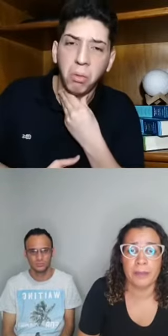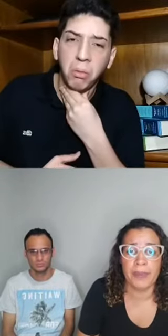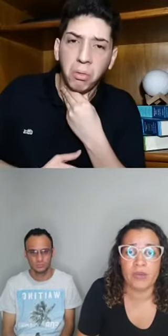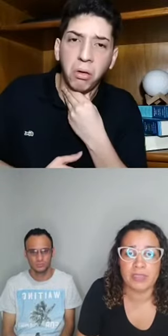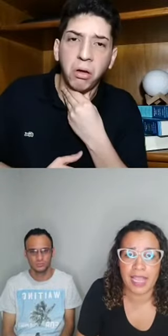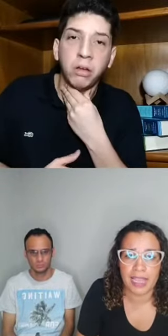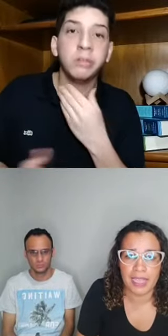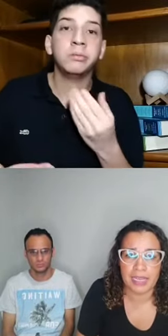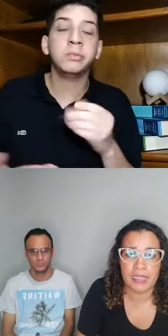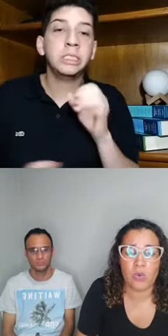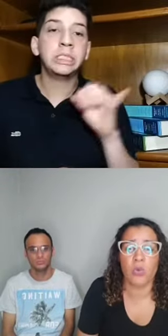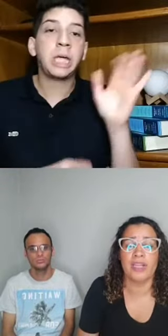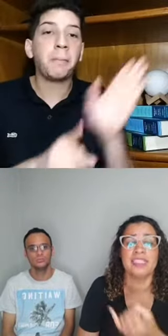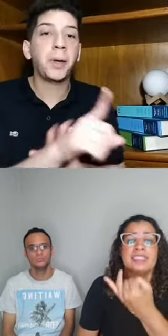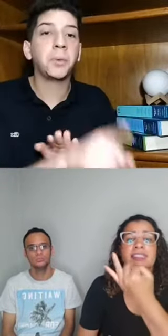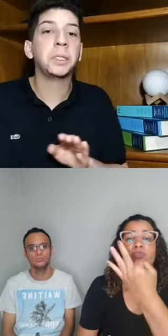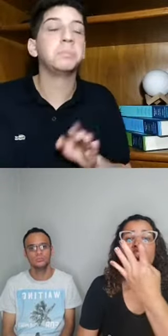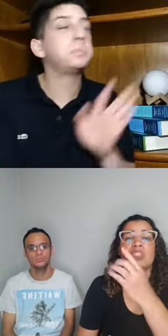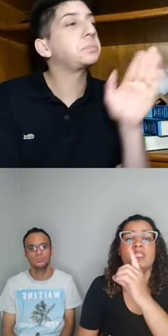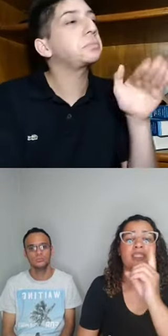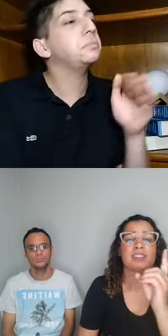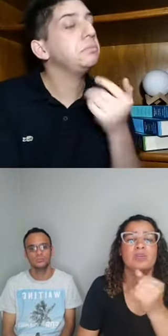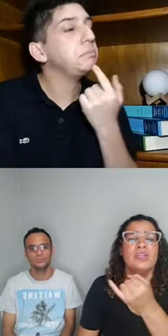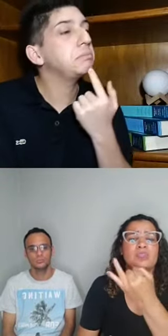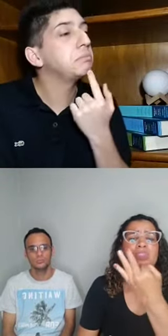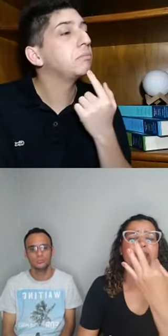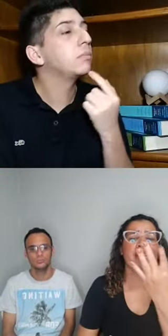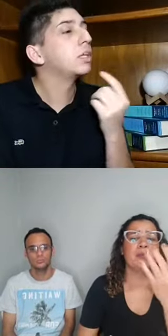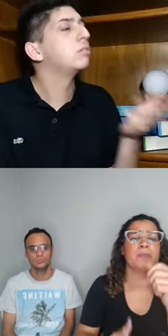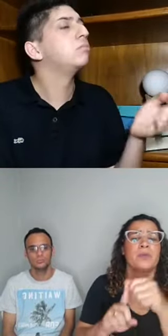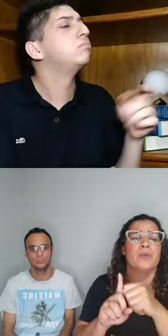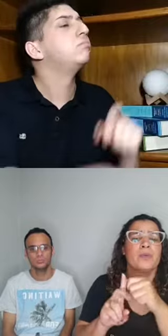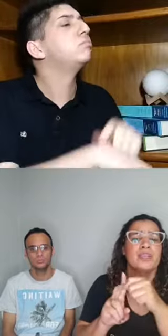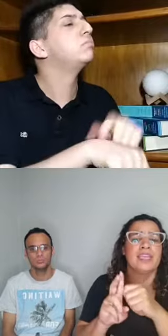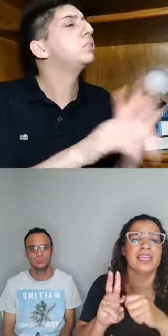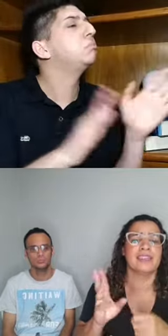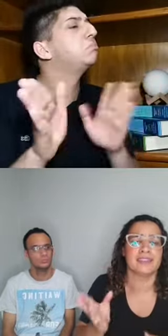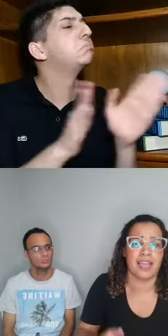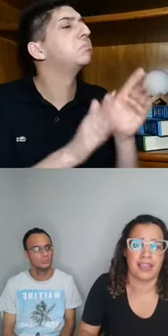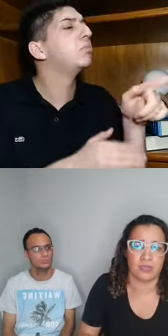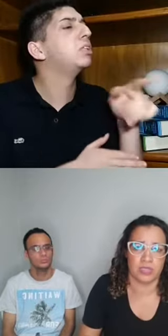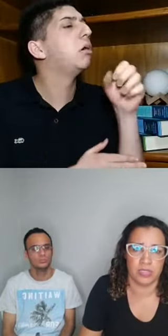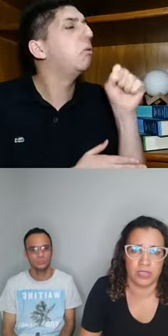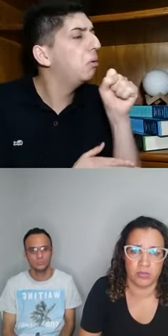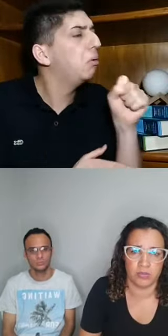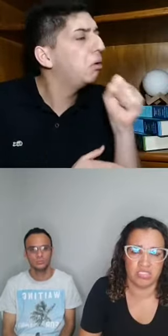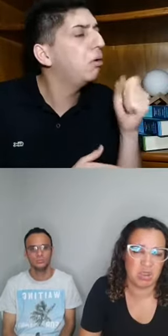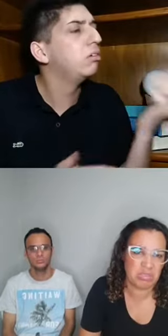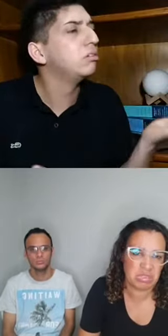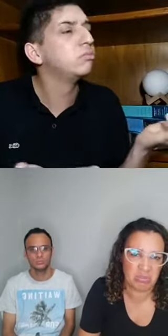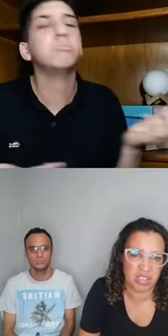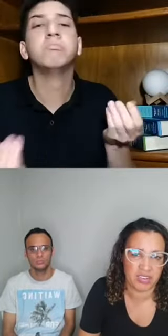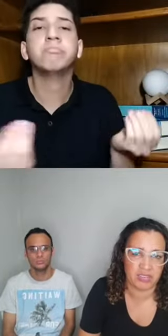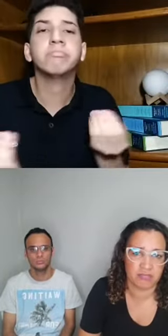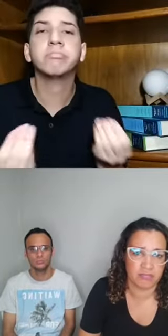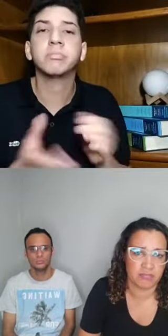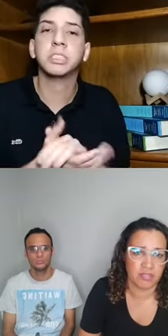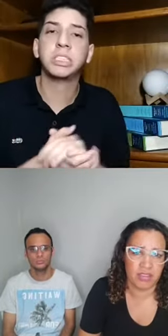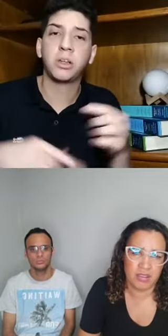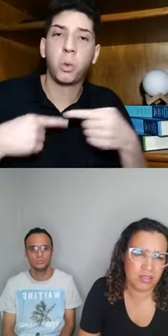Se você perguntar a ele quantos dias, quanto tempo que ele está tossindo, se é uma